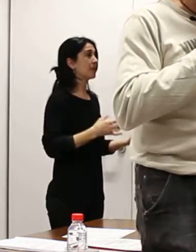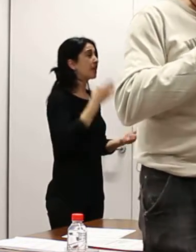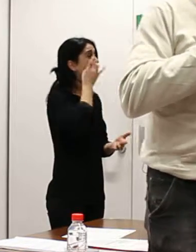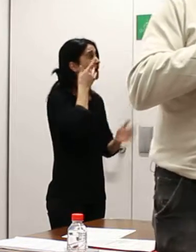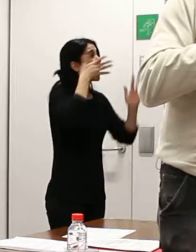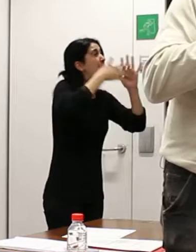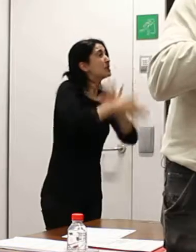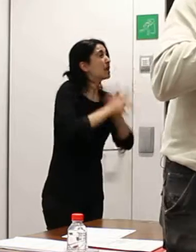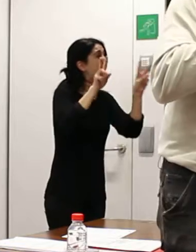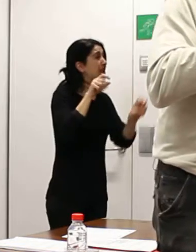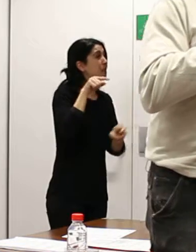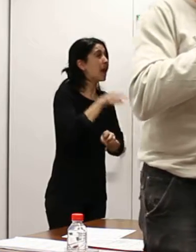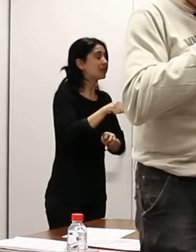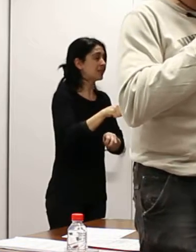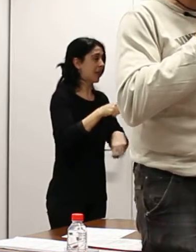desarrollar